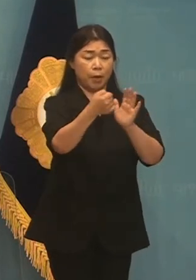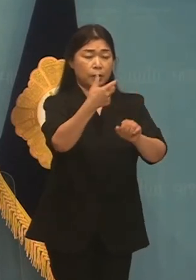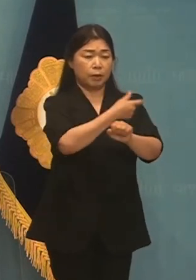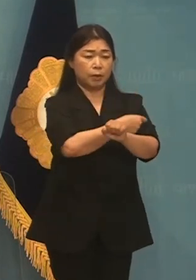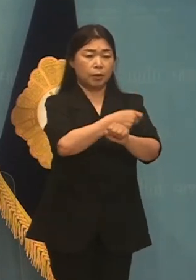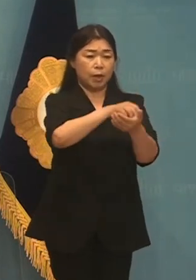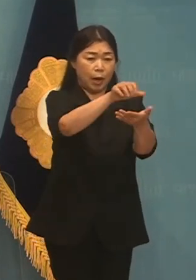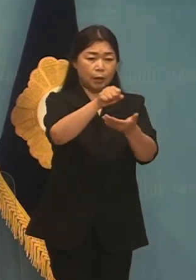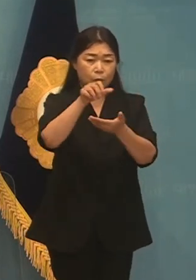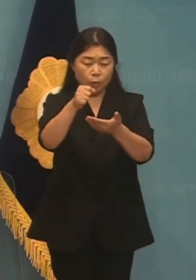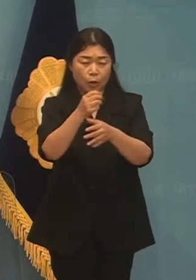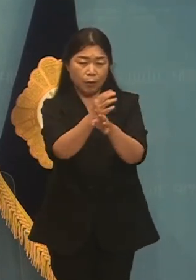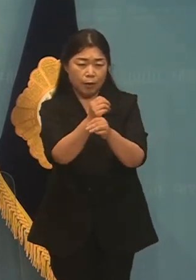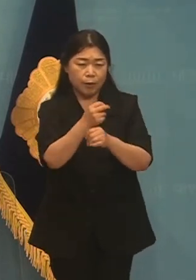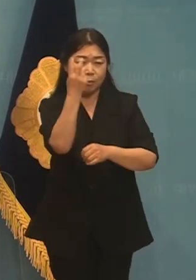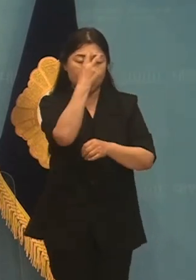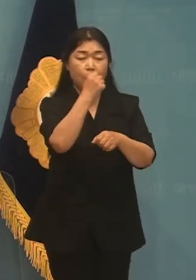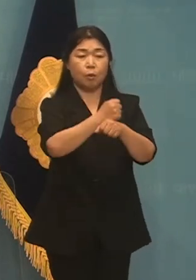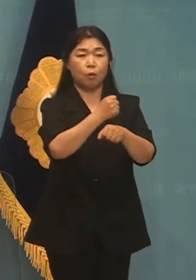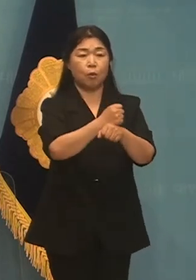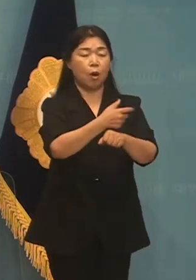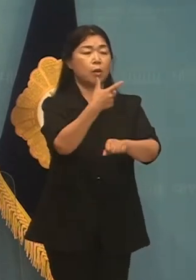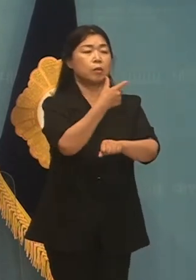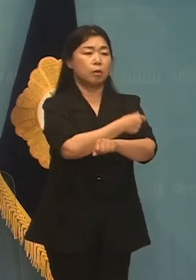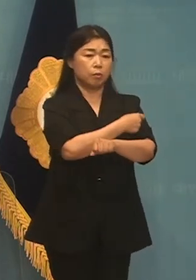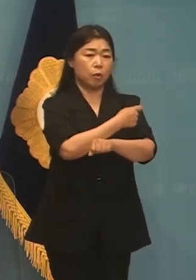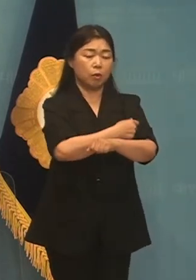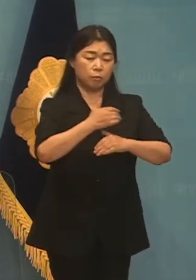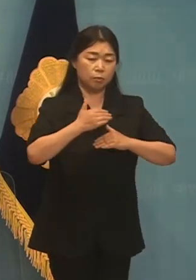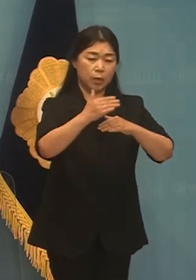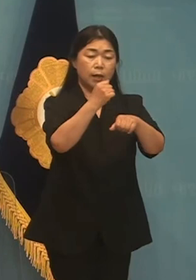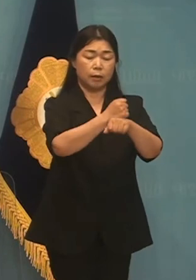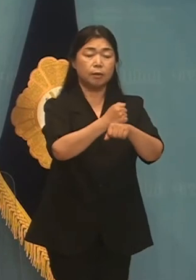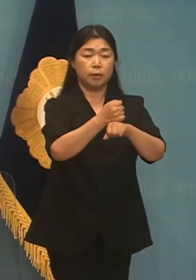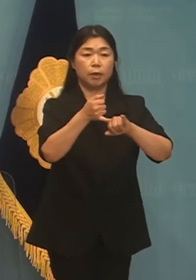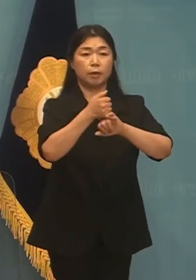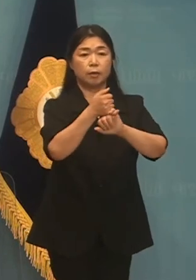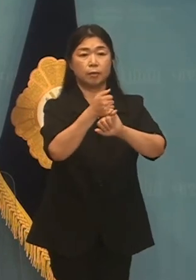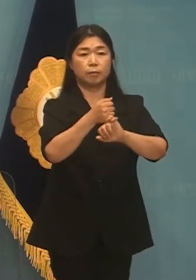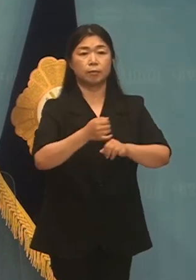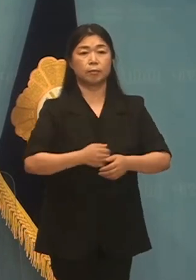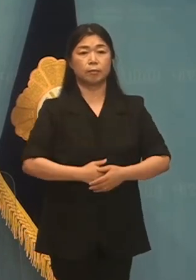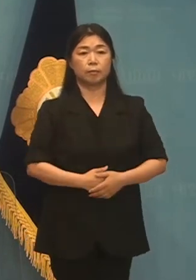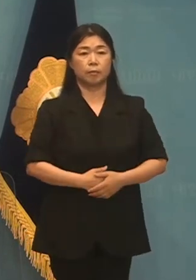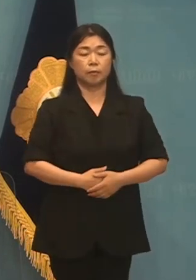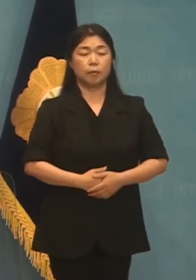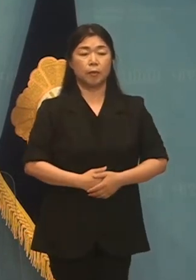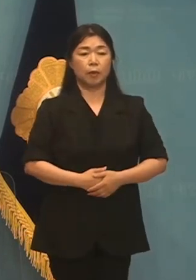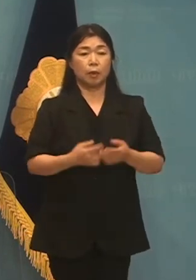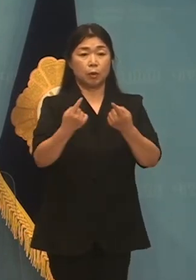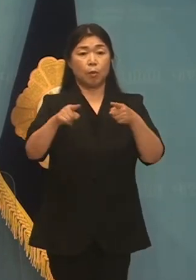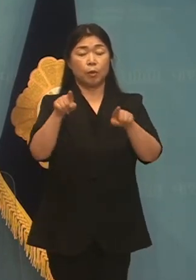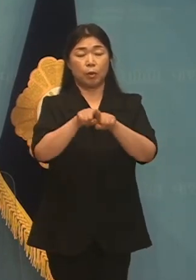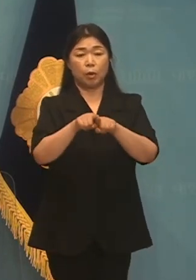공급 일정을 점검하고 접종을 진행할 수 있도록 하겠습니다. 더불어